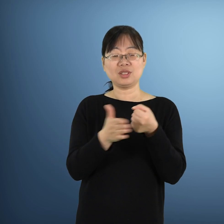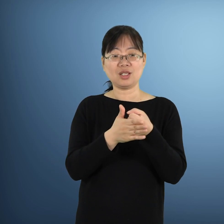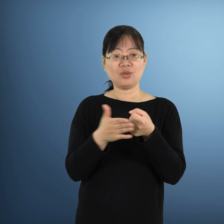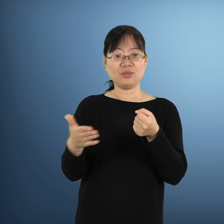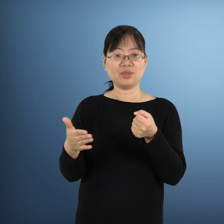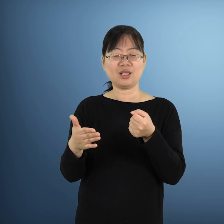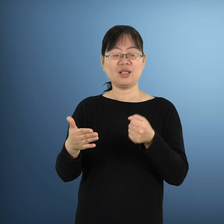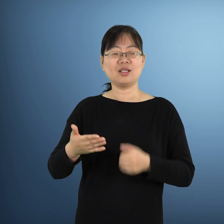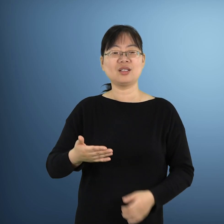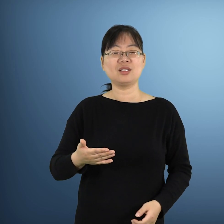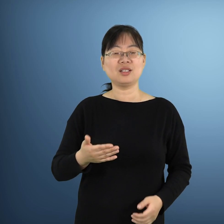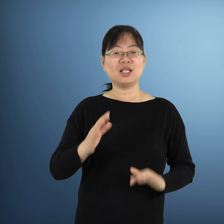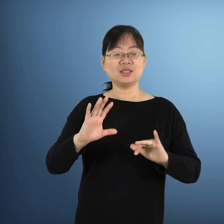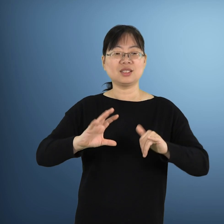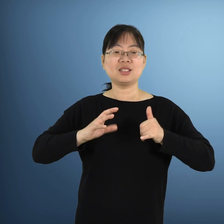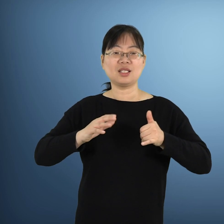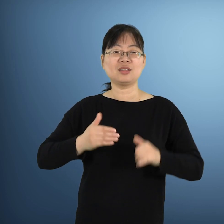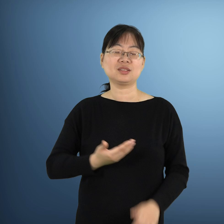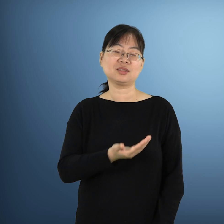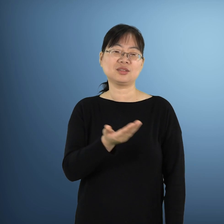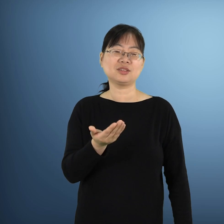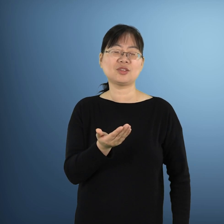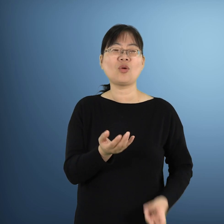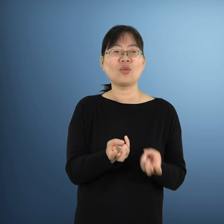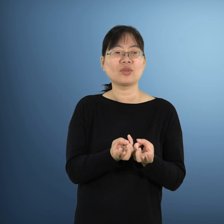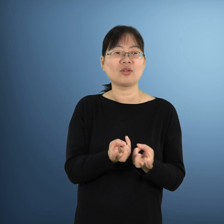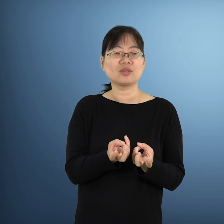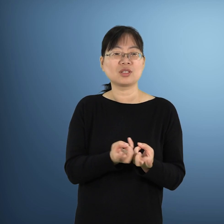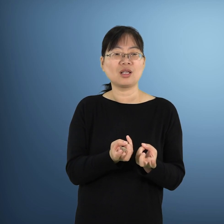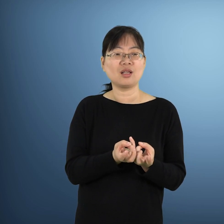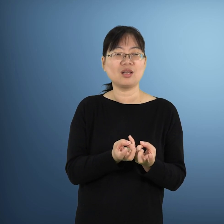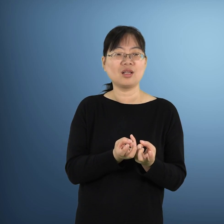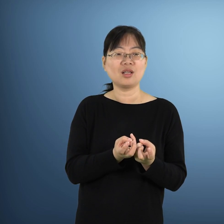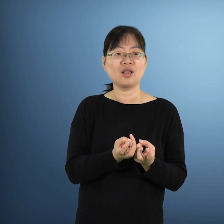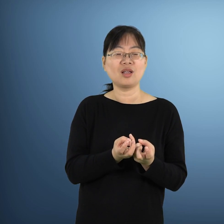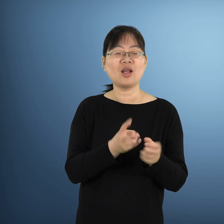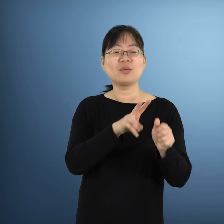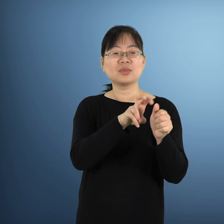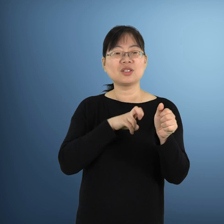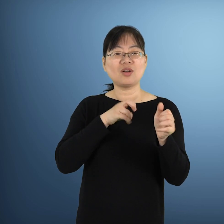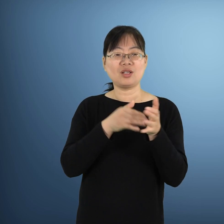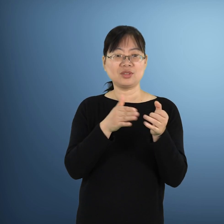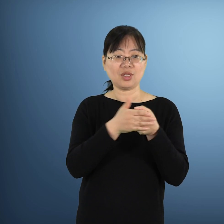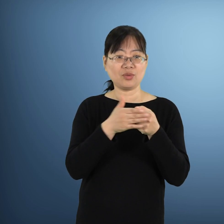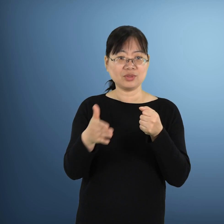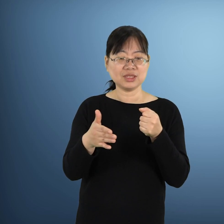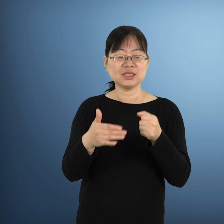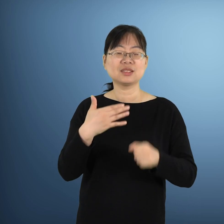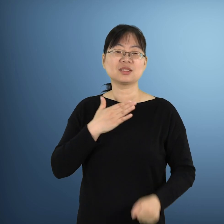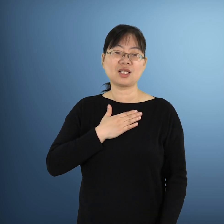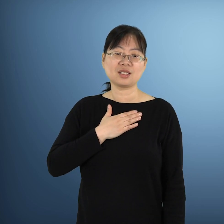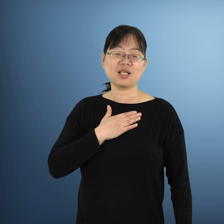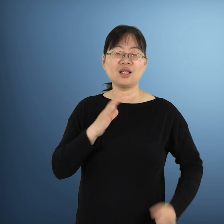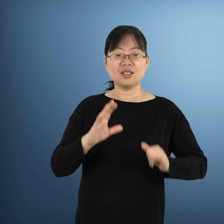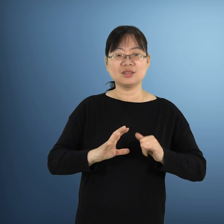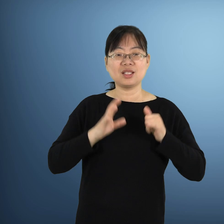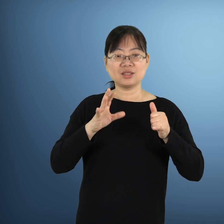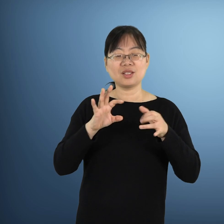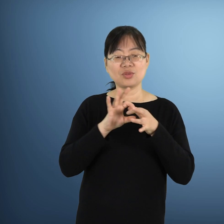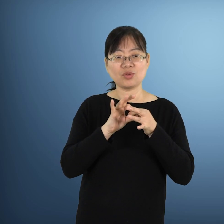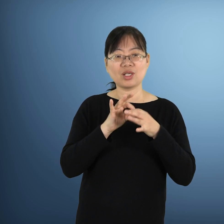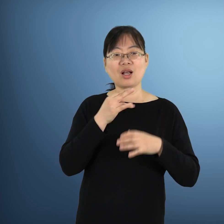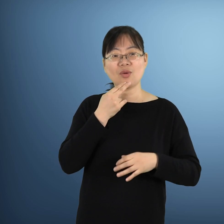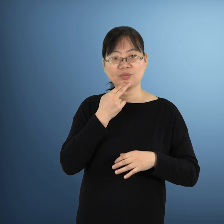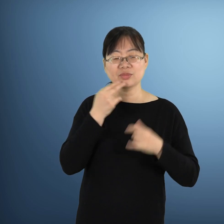주었사오매 세상이 그들을 어떻게 하였사오니 미워하였사오니 이는 내가 세상에